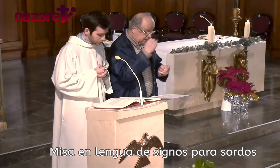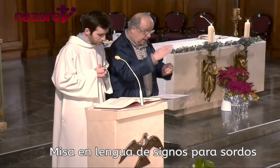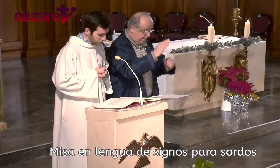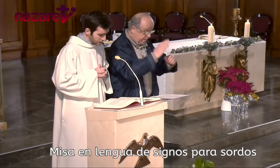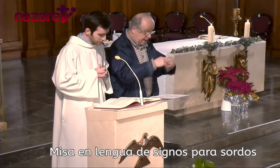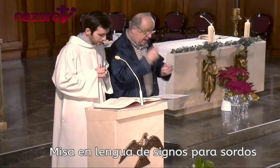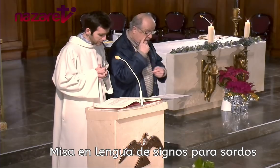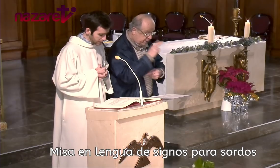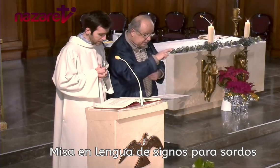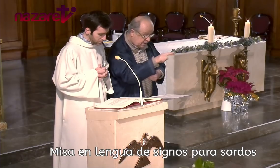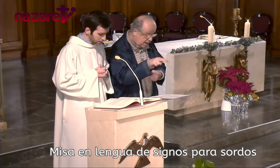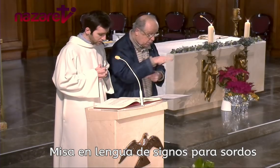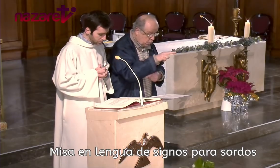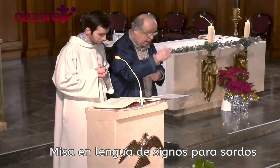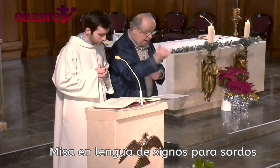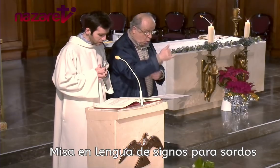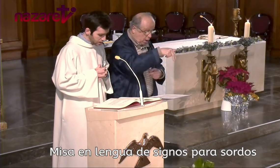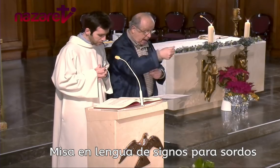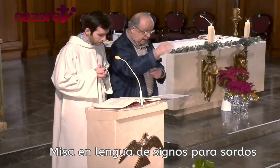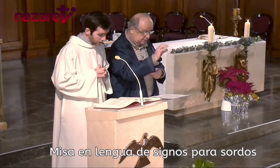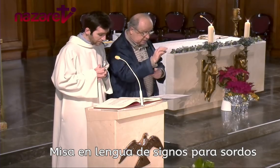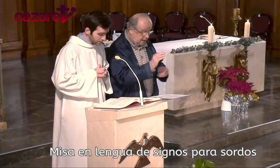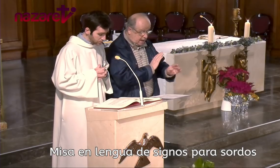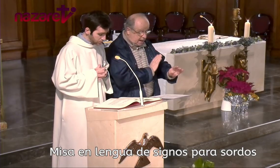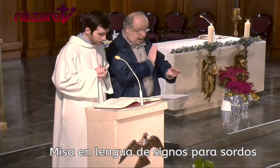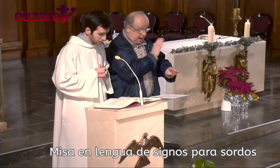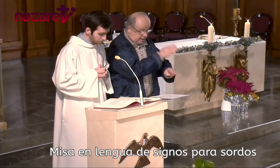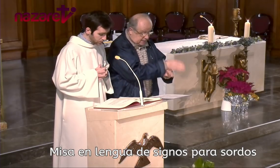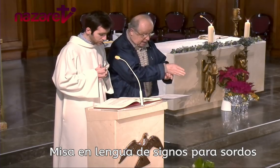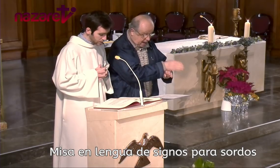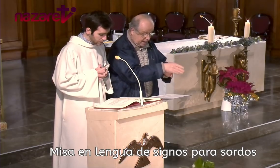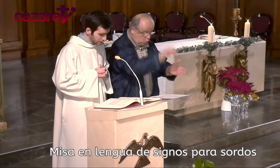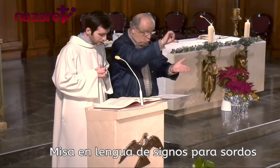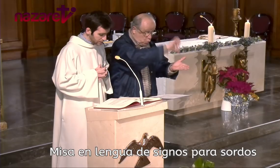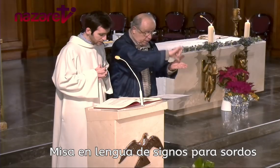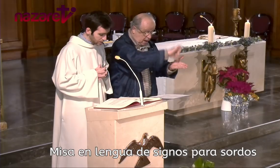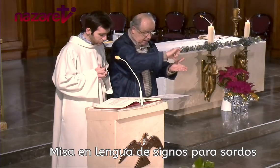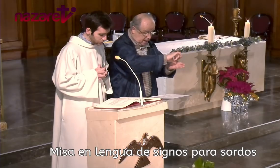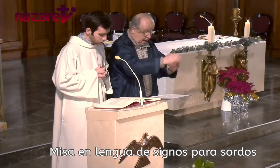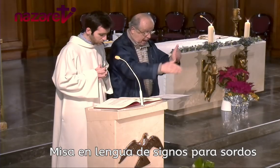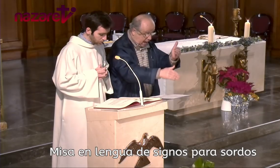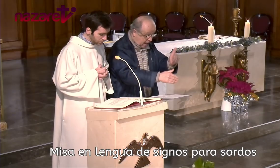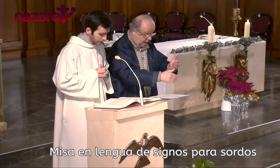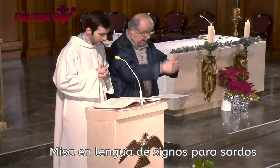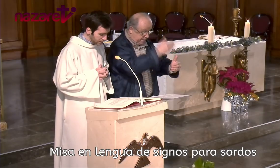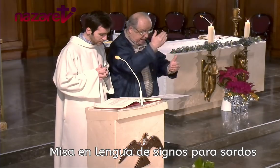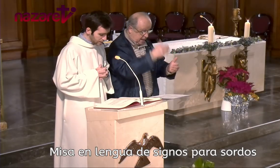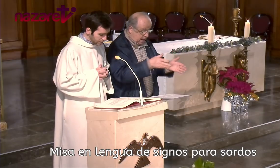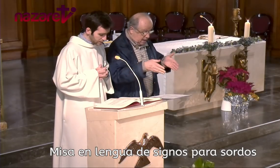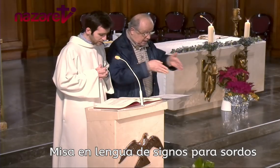Los ninivitas creyeron en Dios, proclamaron un ayuno y se vistieron con rudo sayal, desde el